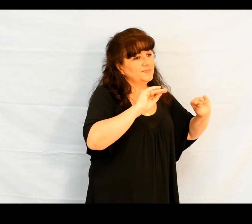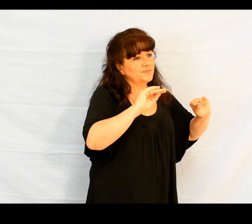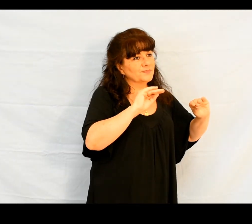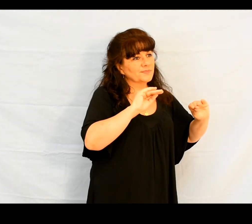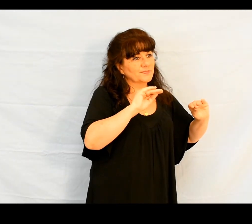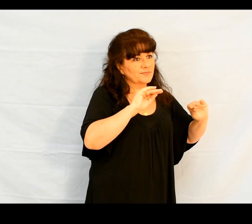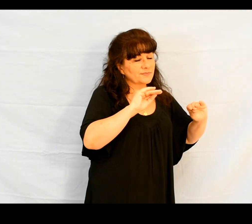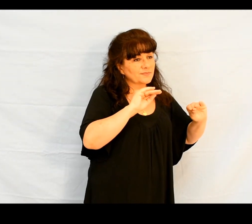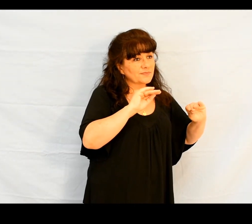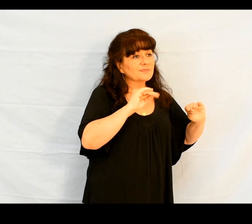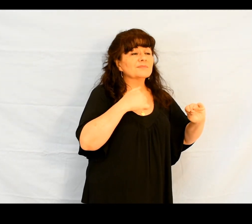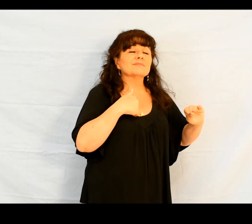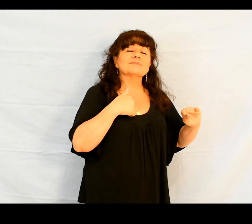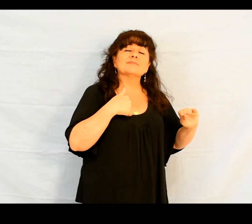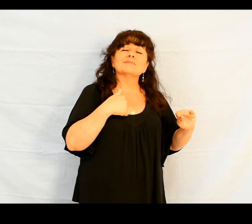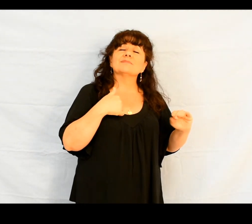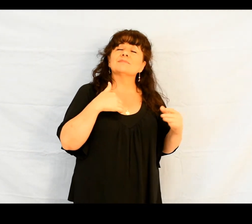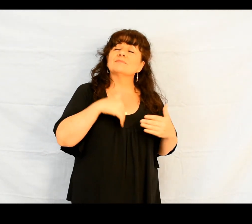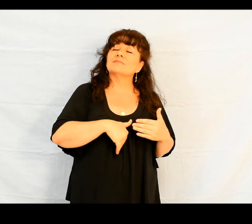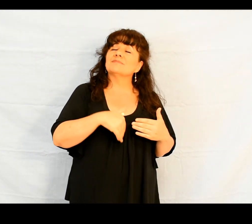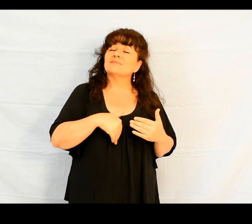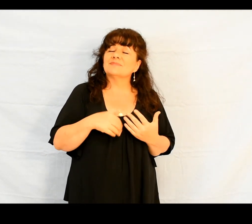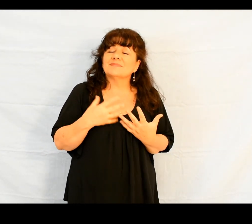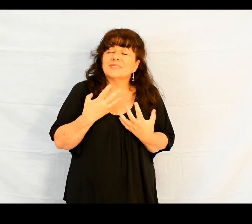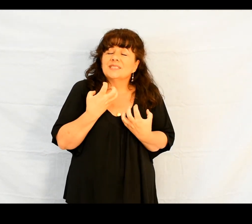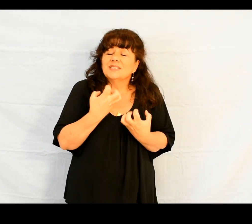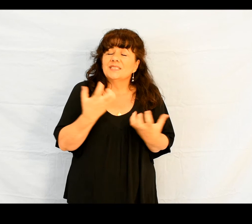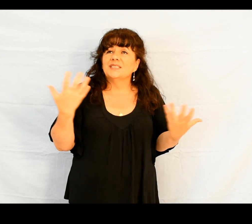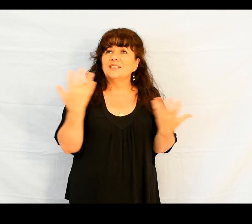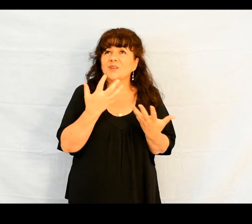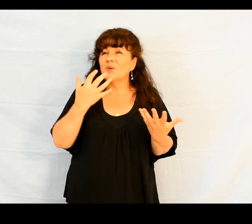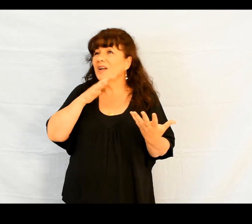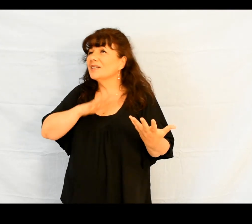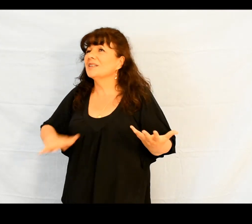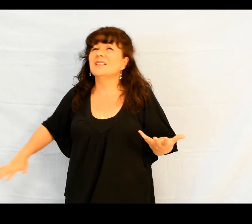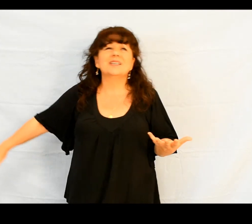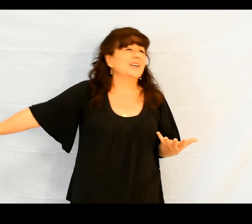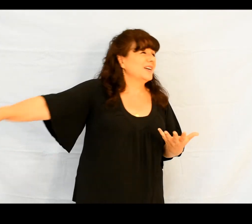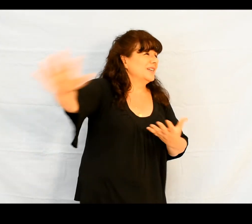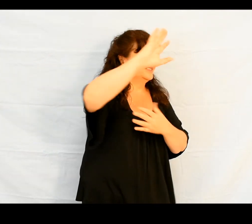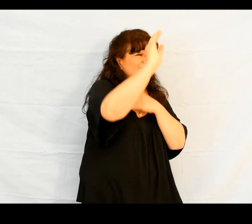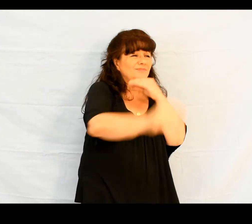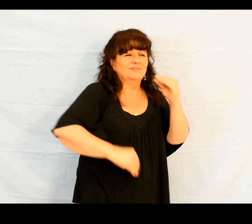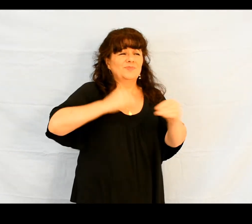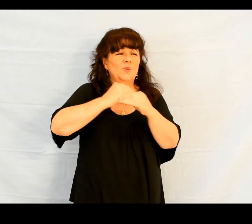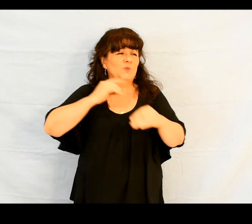Je voudrais donc qu'en tout, en tout lieu, les hommes prient en élevant